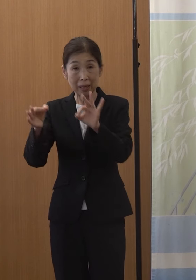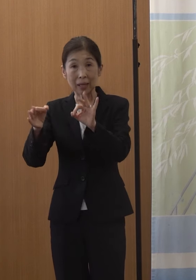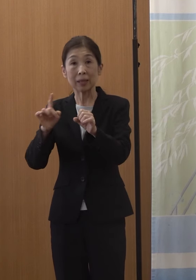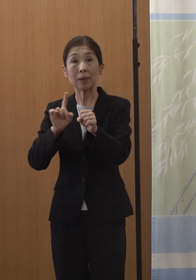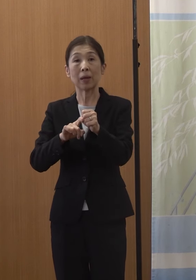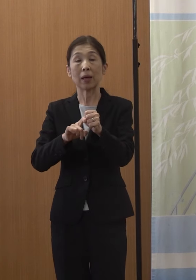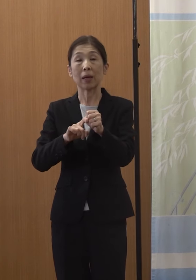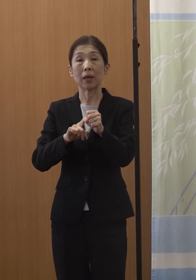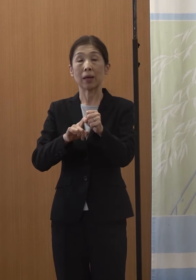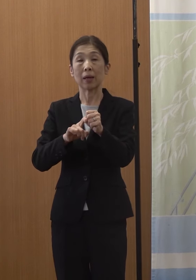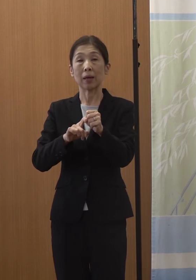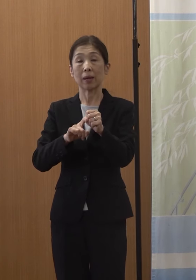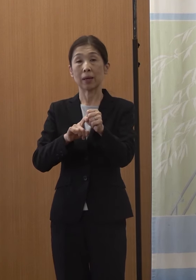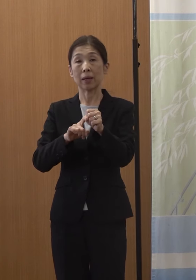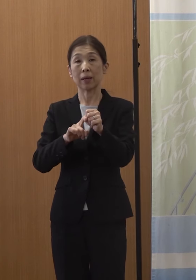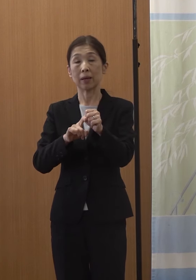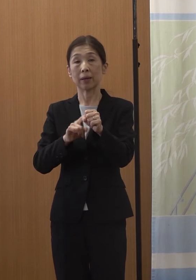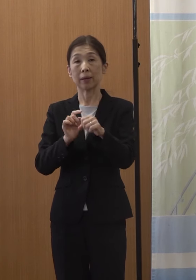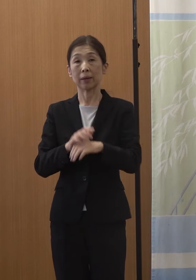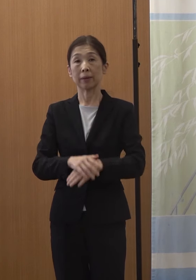して、